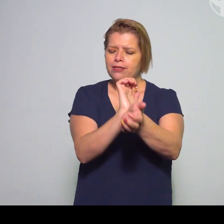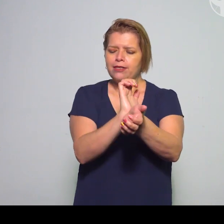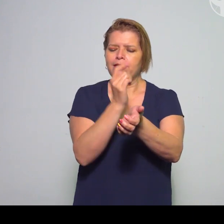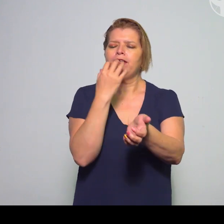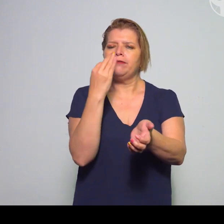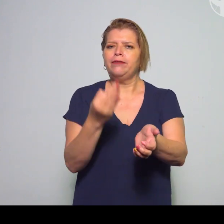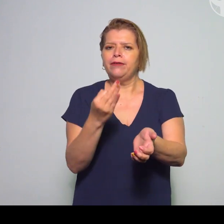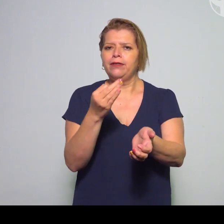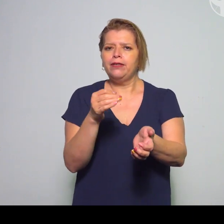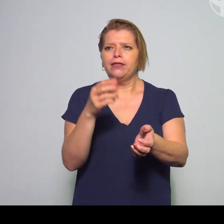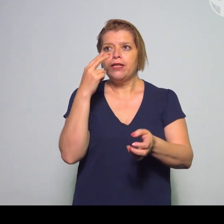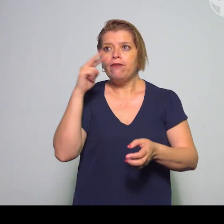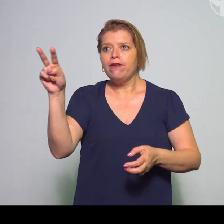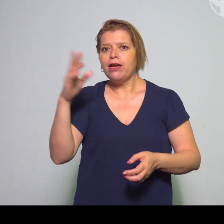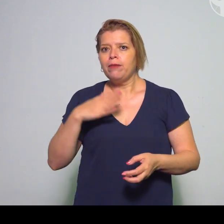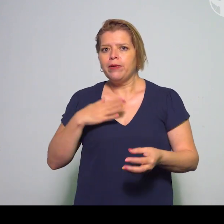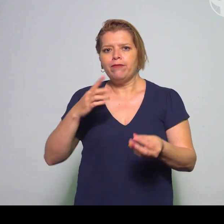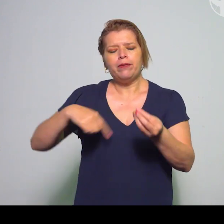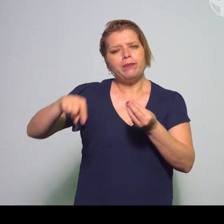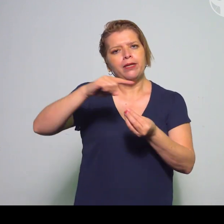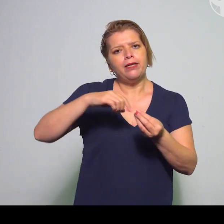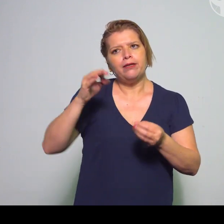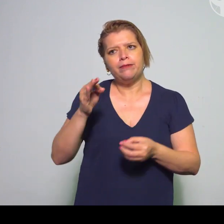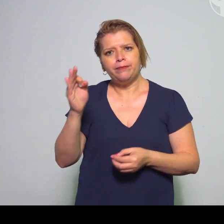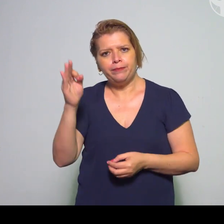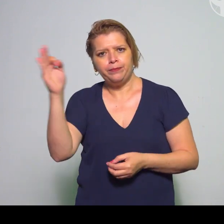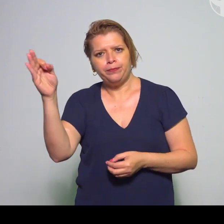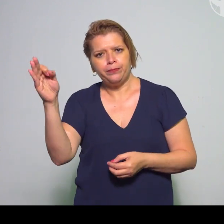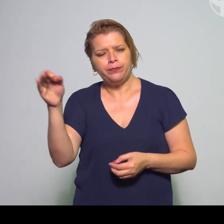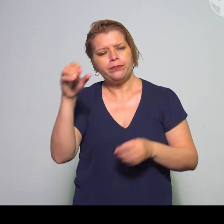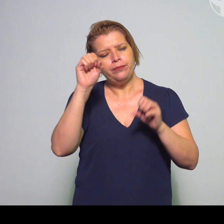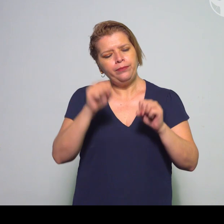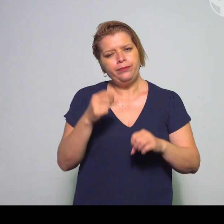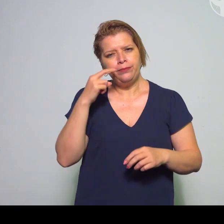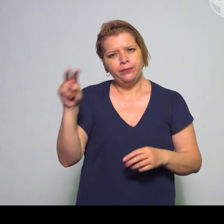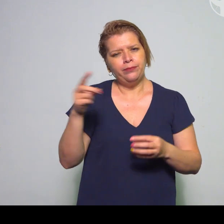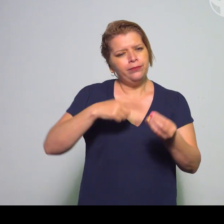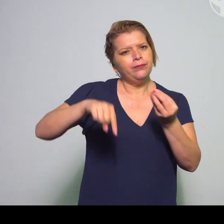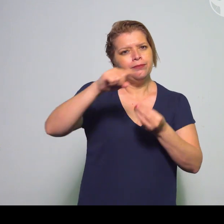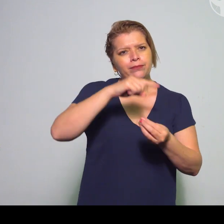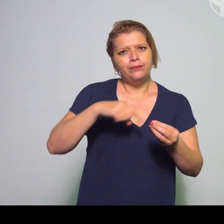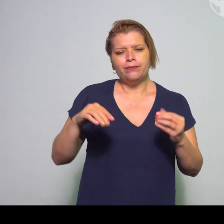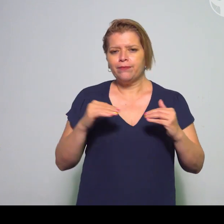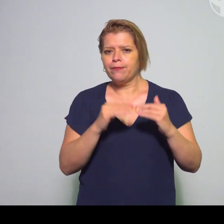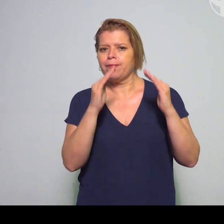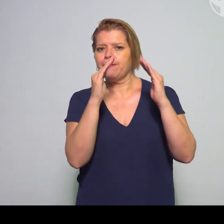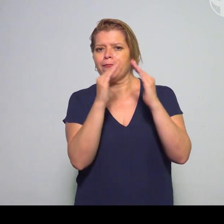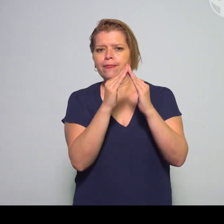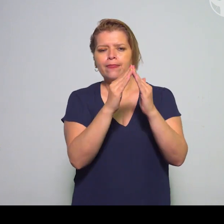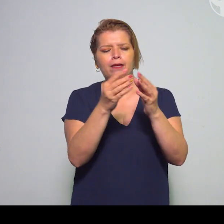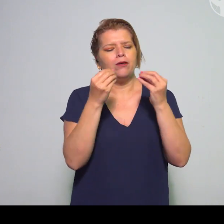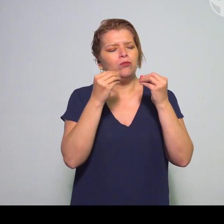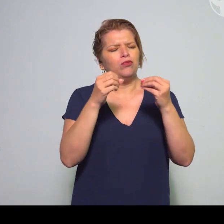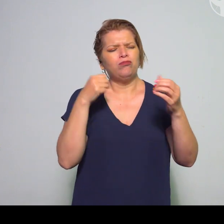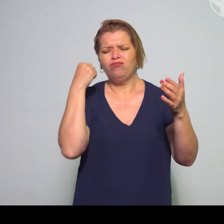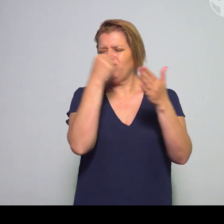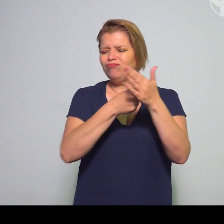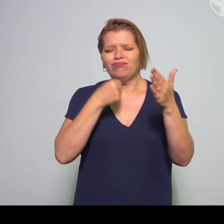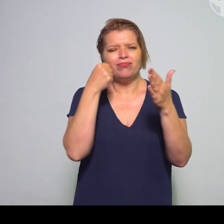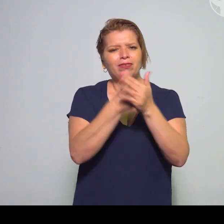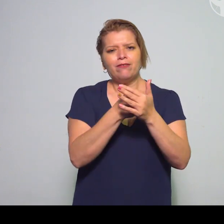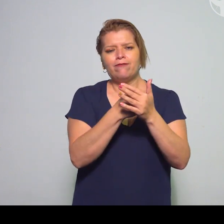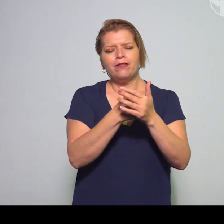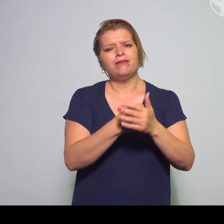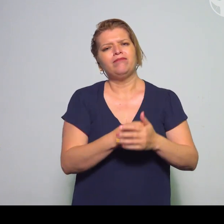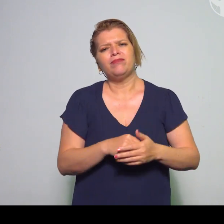esperanza de poder ver a mi familia en el futuro, de poder ver a una familia reconstruida. Eran tan fuertes